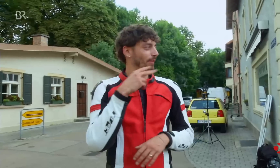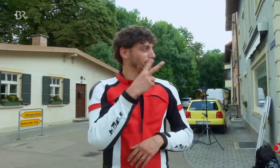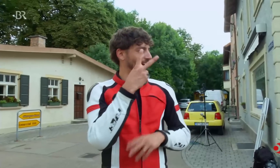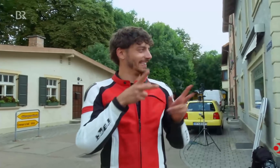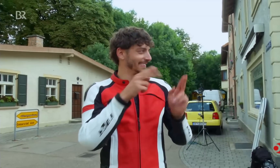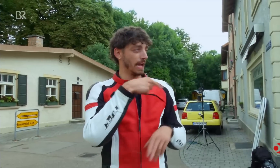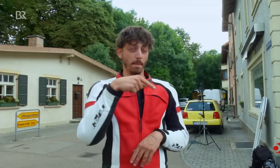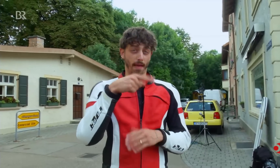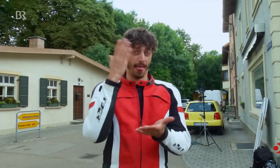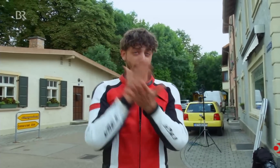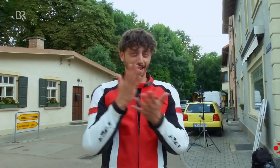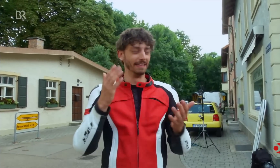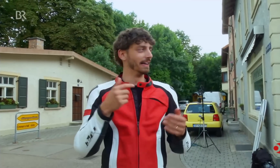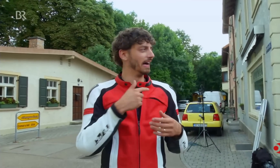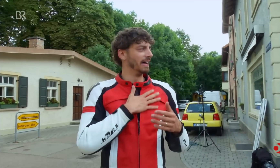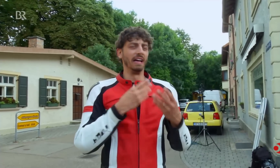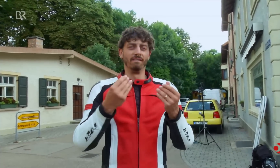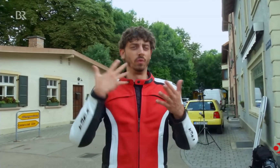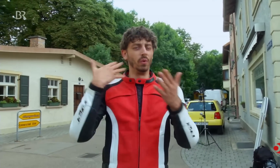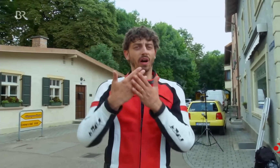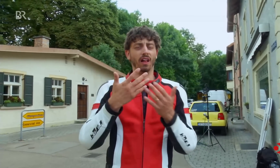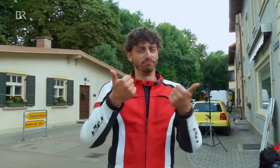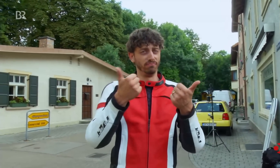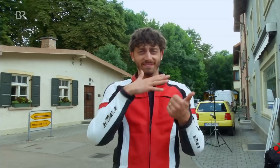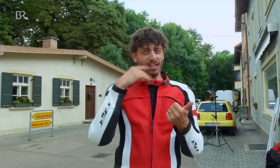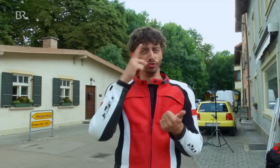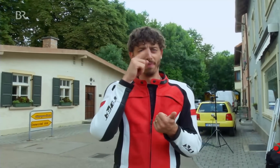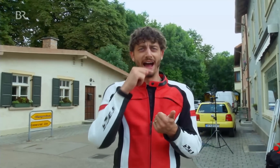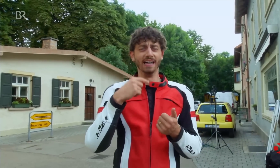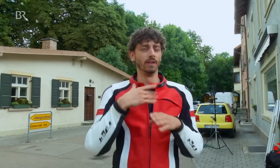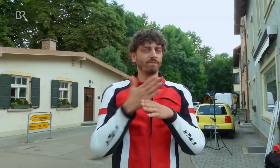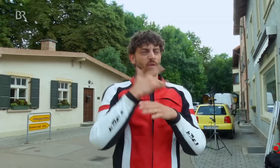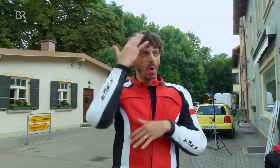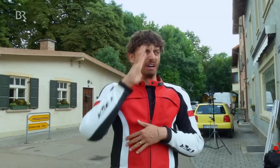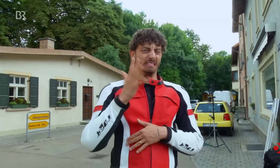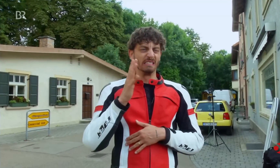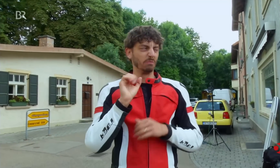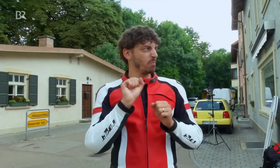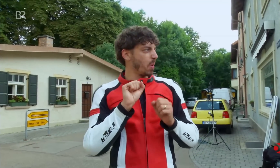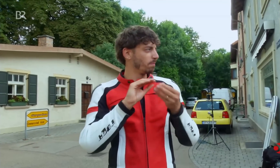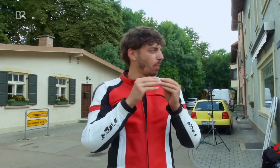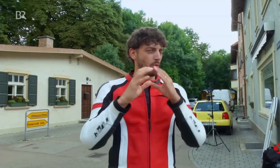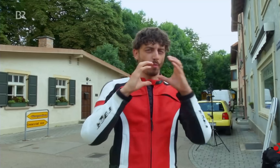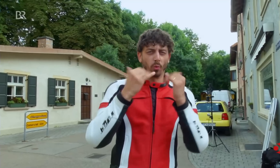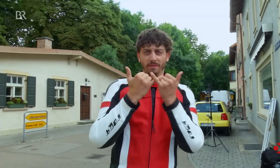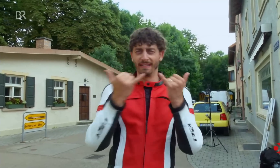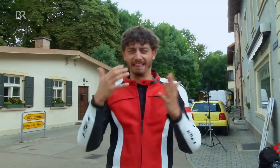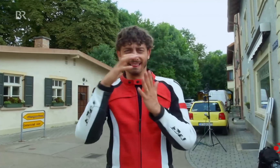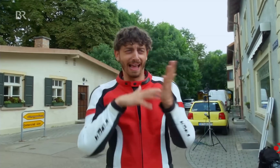Jetzt haben wir die zweite Szene schon fast fertig gedreht. Mir macht es wirklich sehr viel Spaß. Ich hatte vorher schon ein paar Sorgen, ob das alles klappt mit dem Text und der Kommunikation am Set,